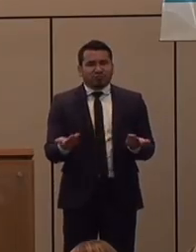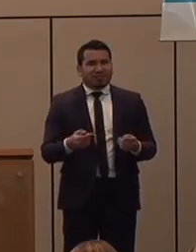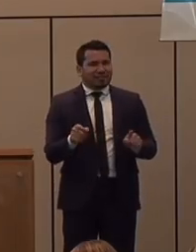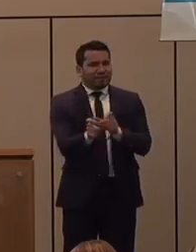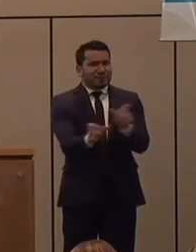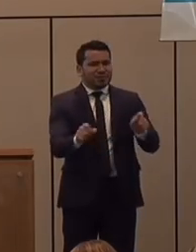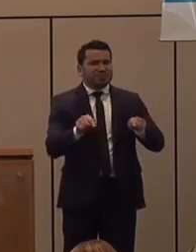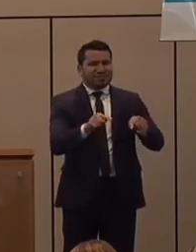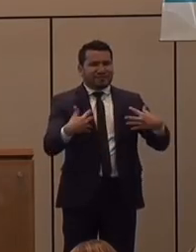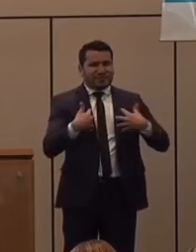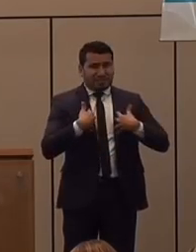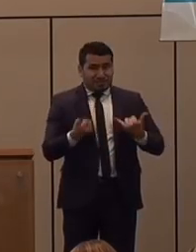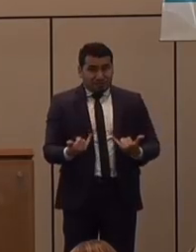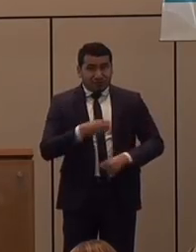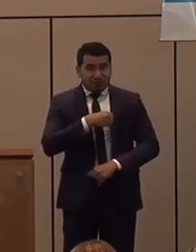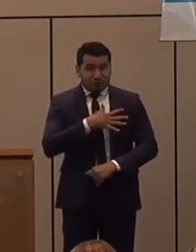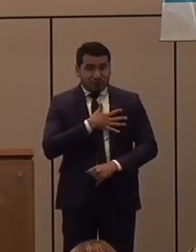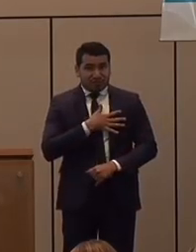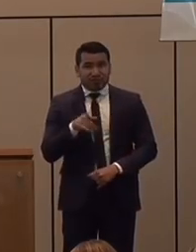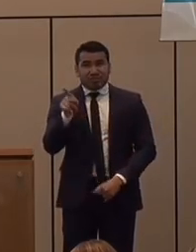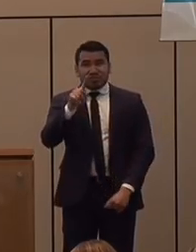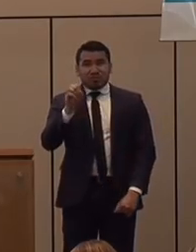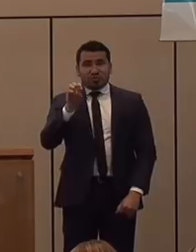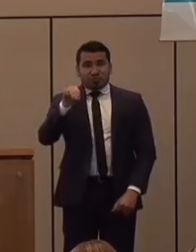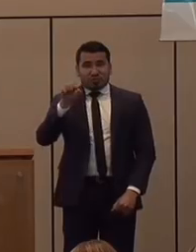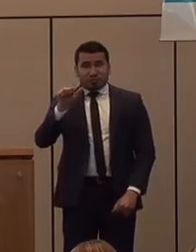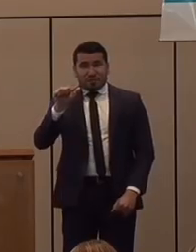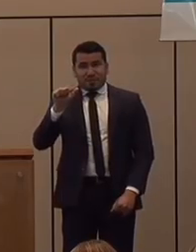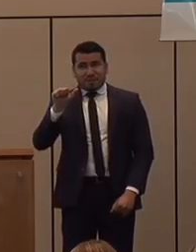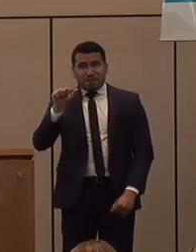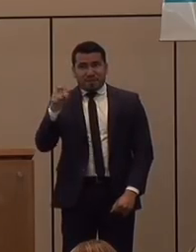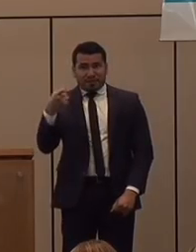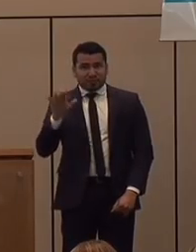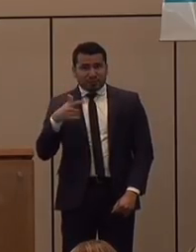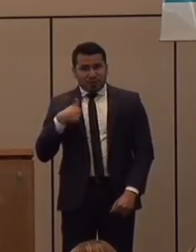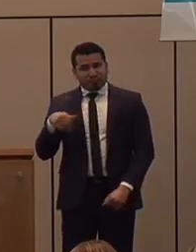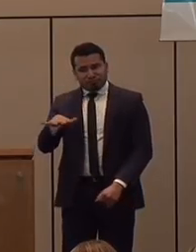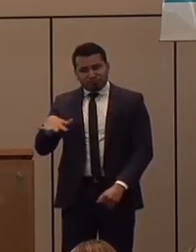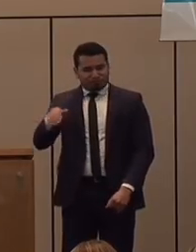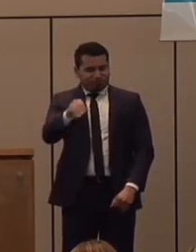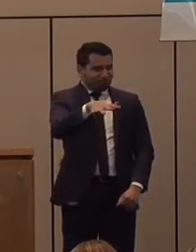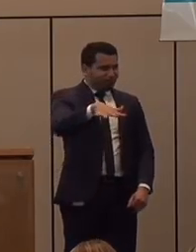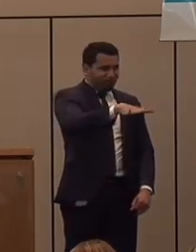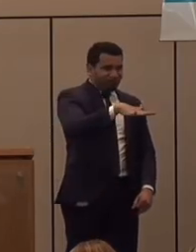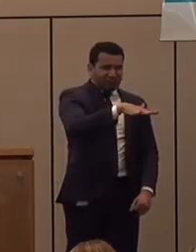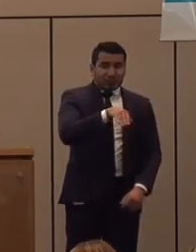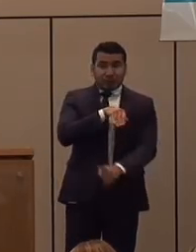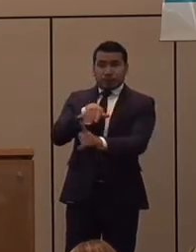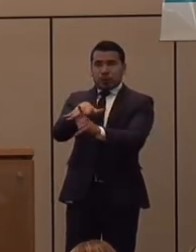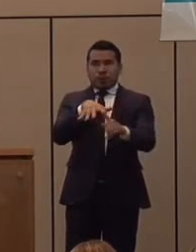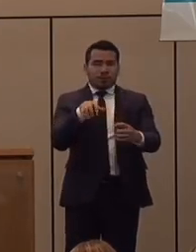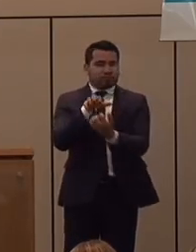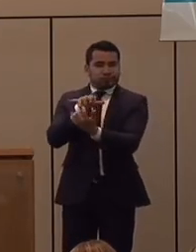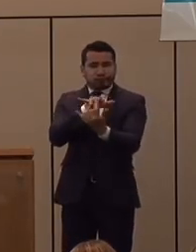oportunidad que son las umac que son las zonas más afectadas por el conflicto en la que la verdadera con